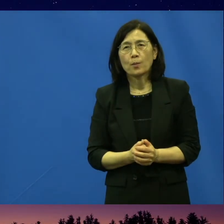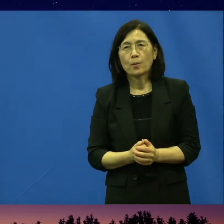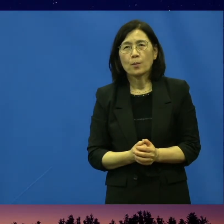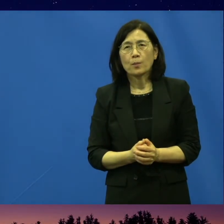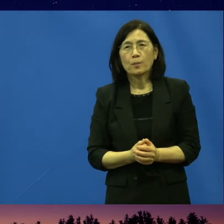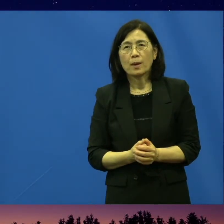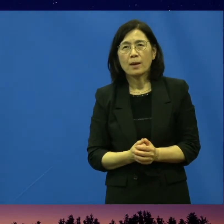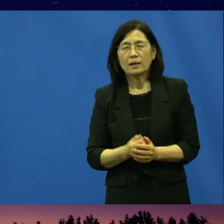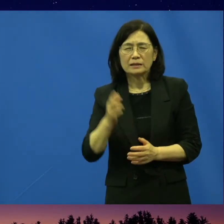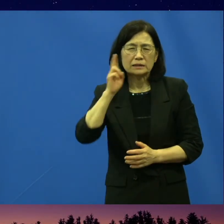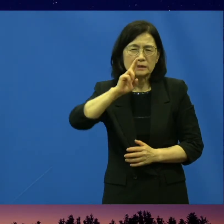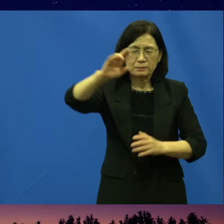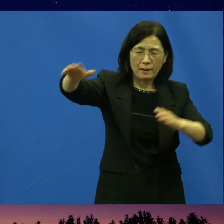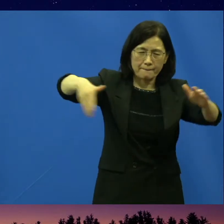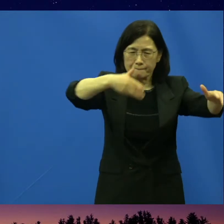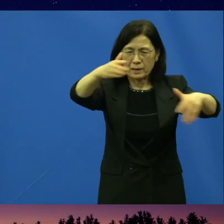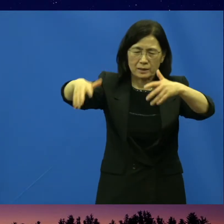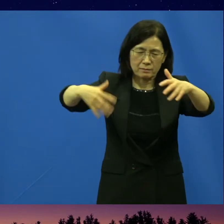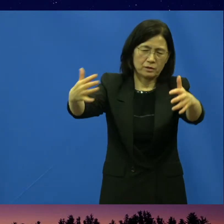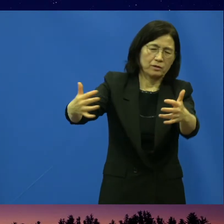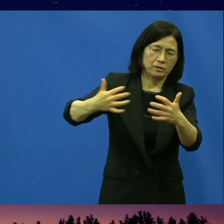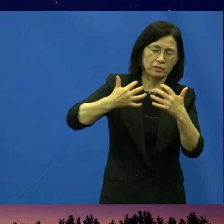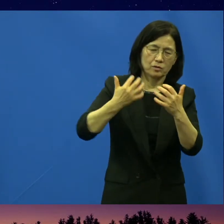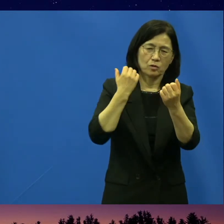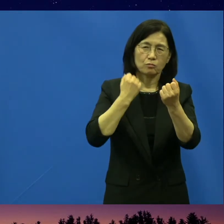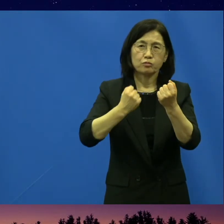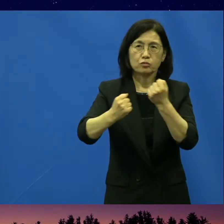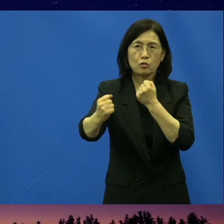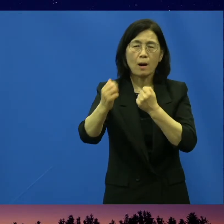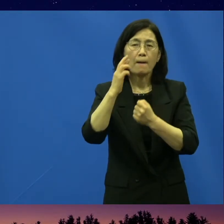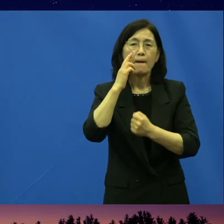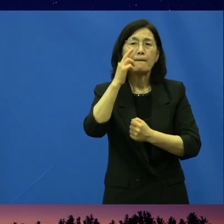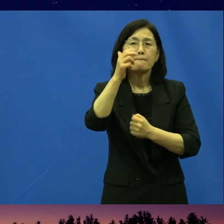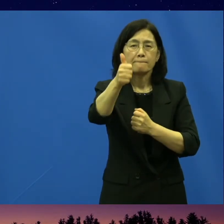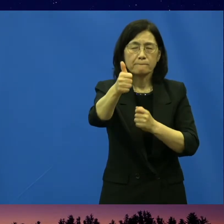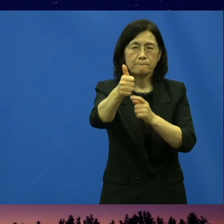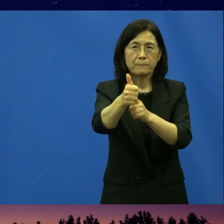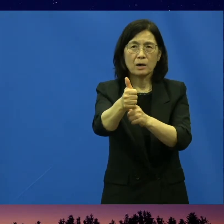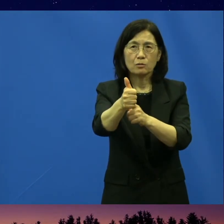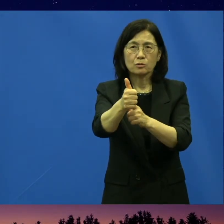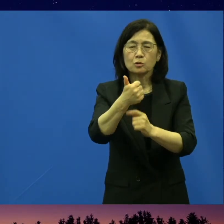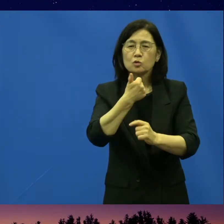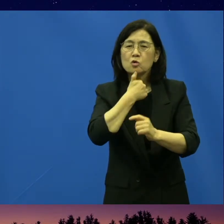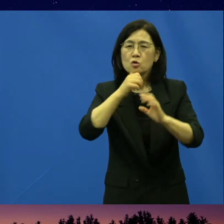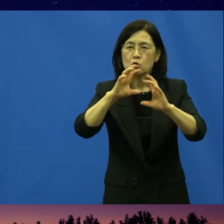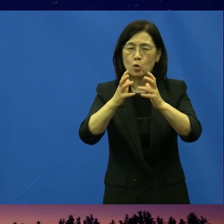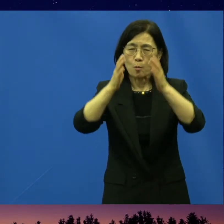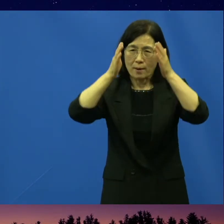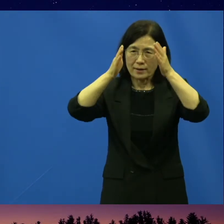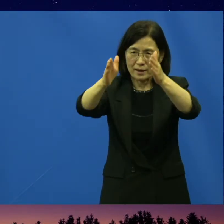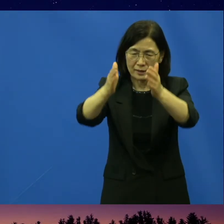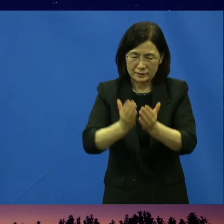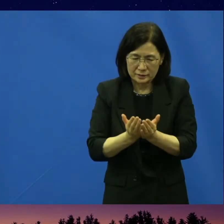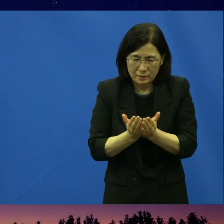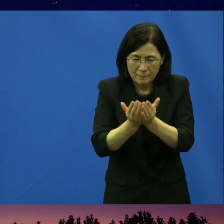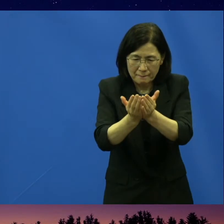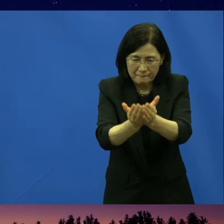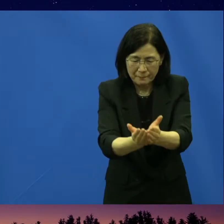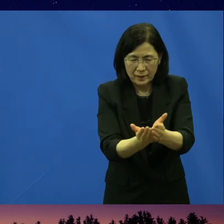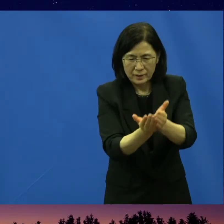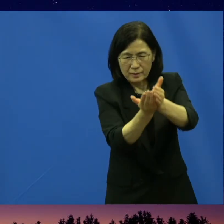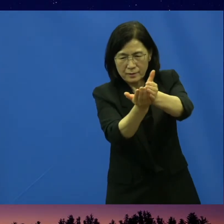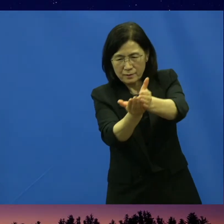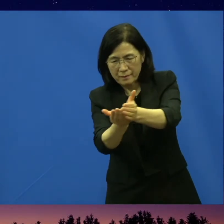아무리 광풍이 몰아닥쳐도 바울은 로마로 이 배가 간다는 확신을 가졌기 때문에 담대했잖아요.